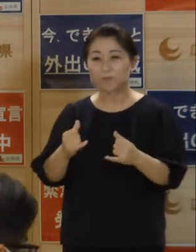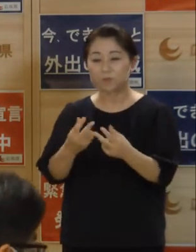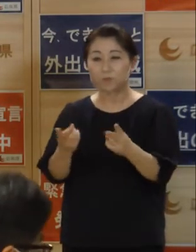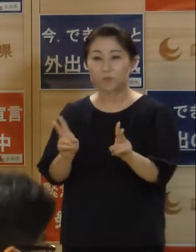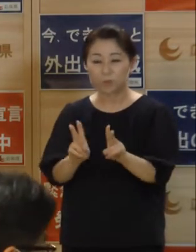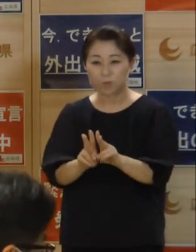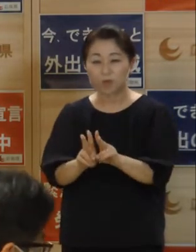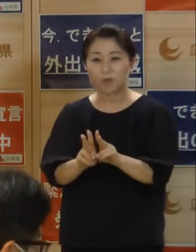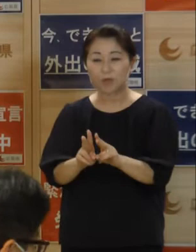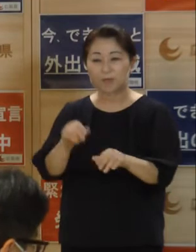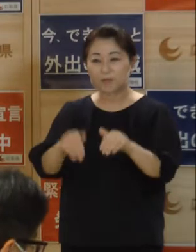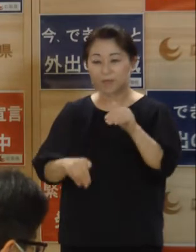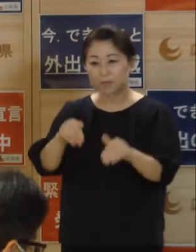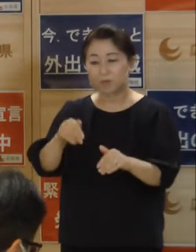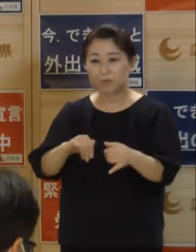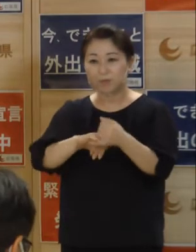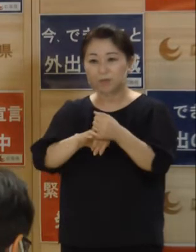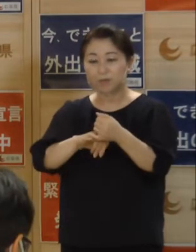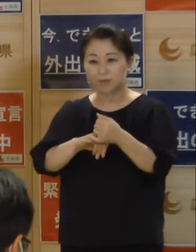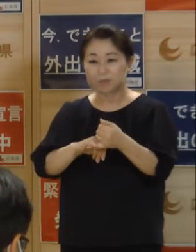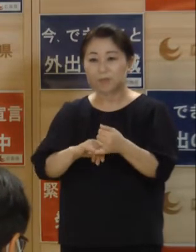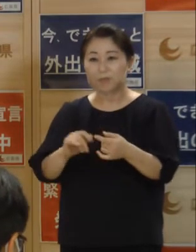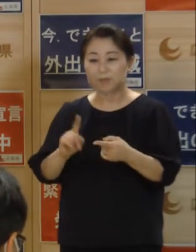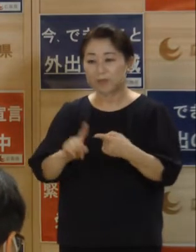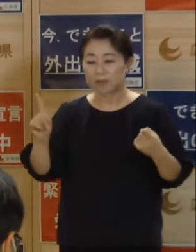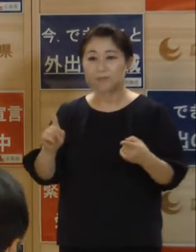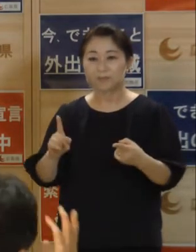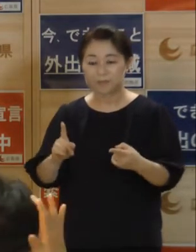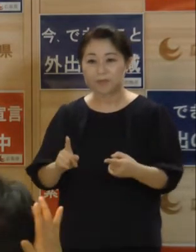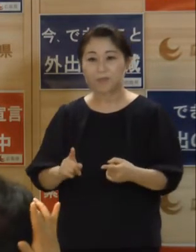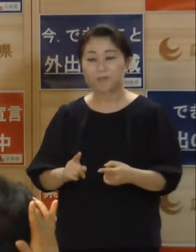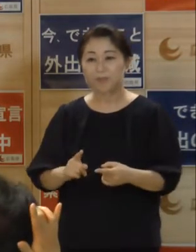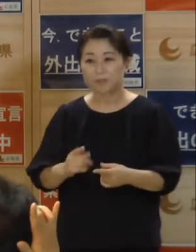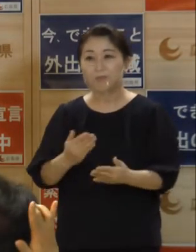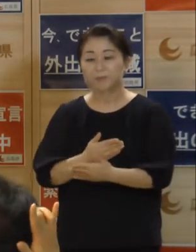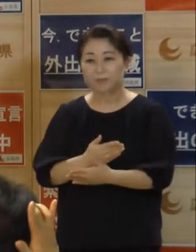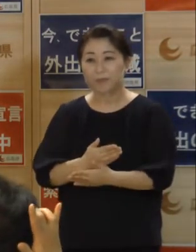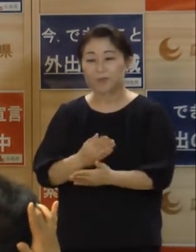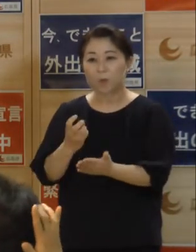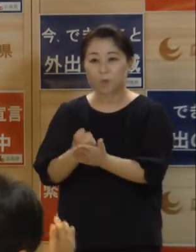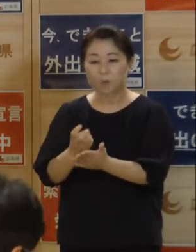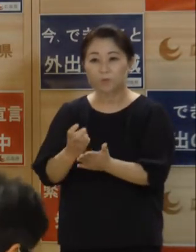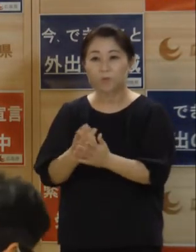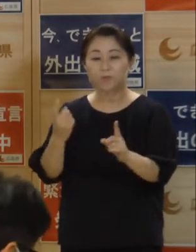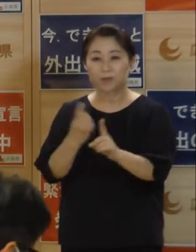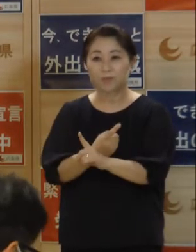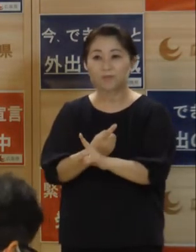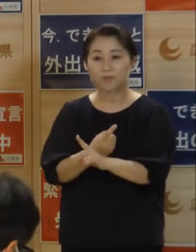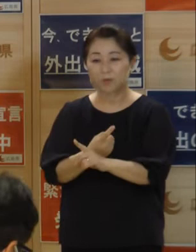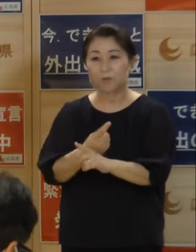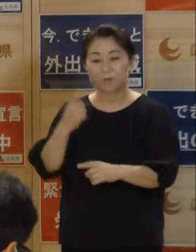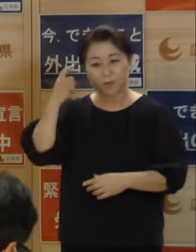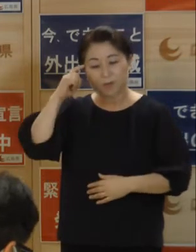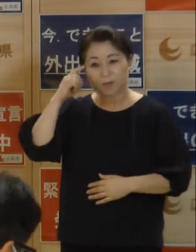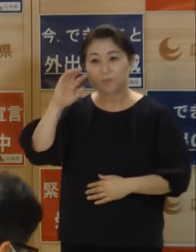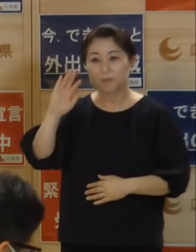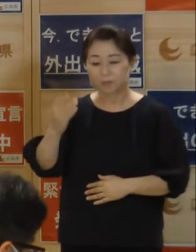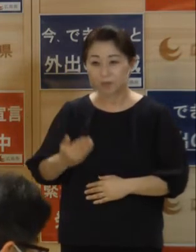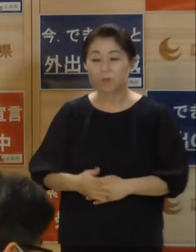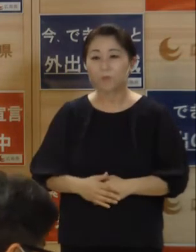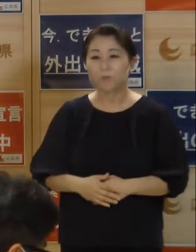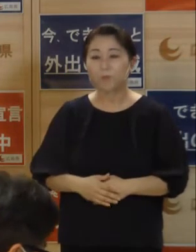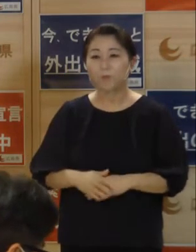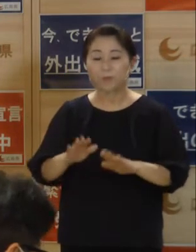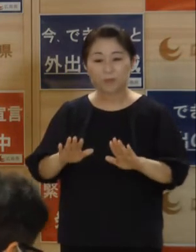効となった国会議員の歳費変化を可能にするですね、歳費法改正を検討してたんですけど、結果として今国会を見送っています